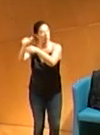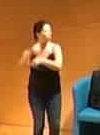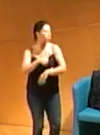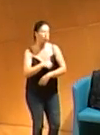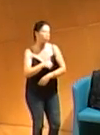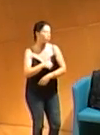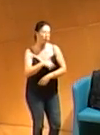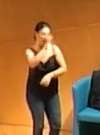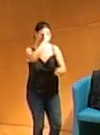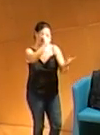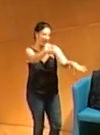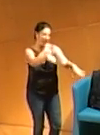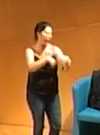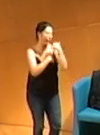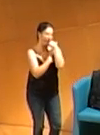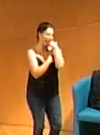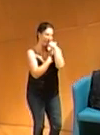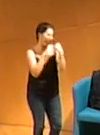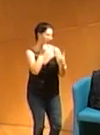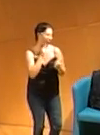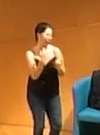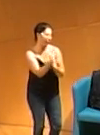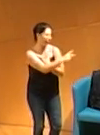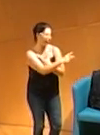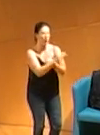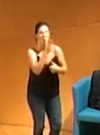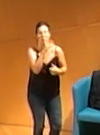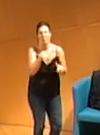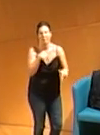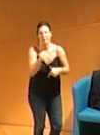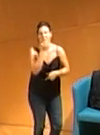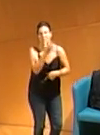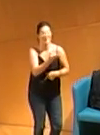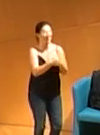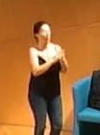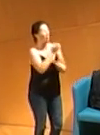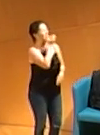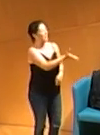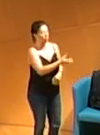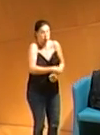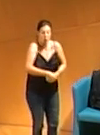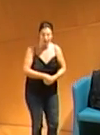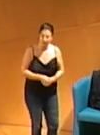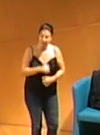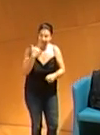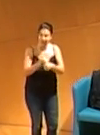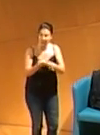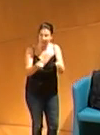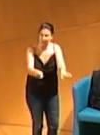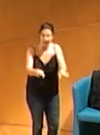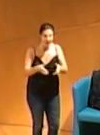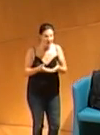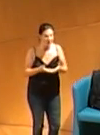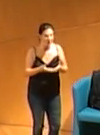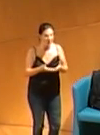déni. Parce que quand je vois sa fille, comment est-ce qu'elle peut oser dire que sa fille, elle marche bien ? C'est pas possible. Elle a